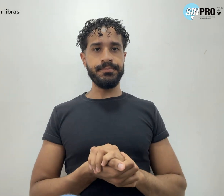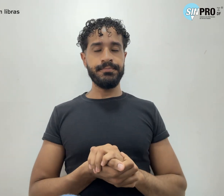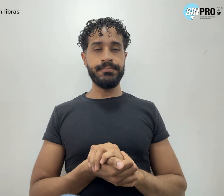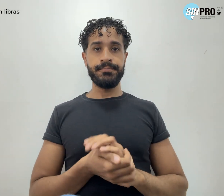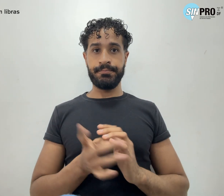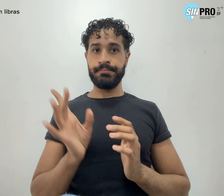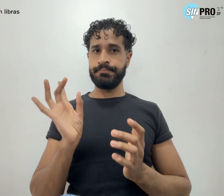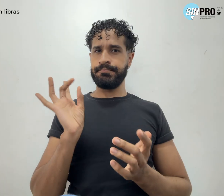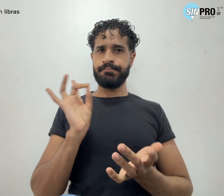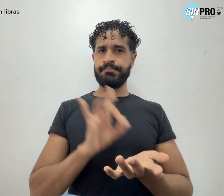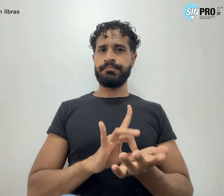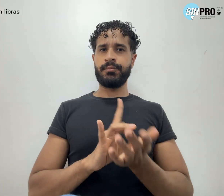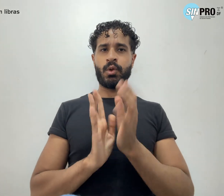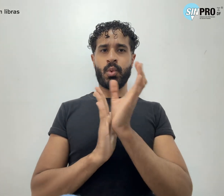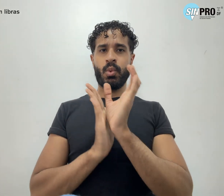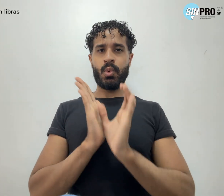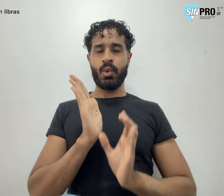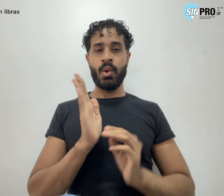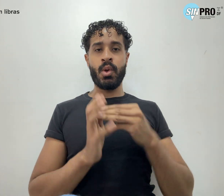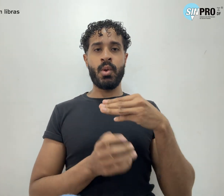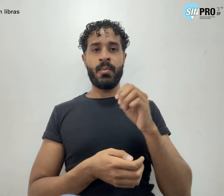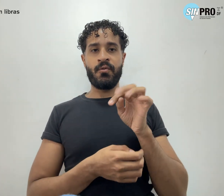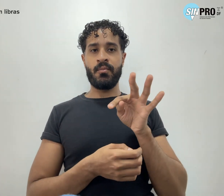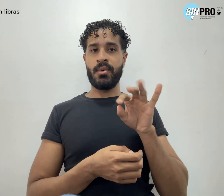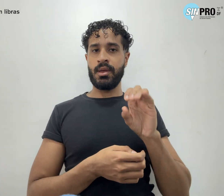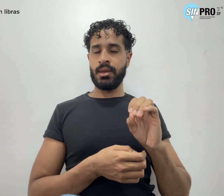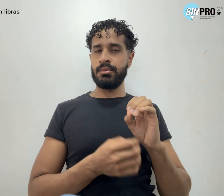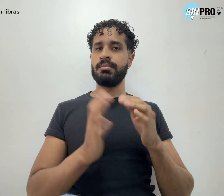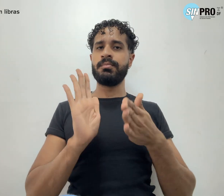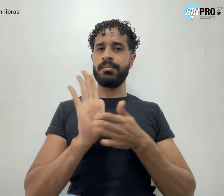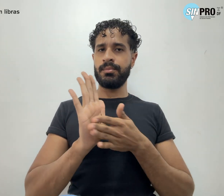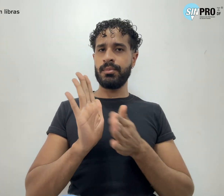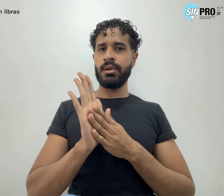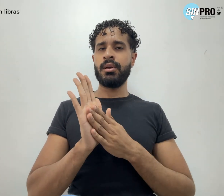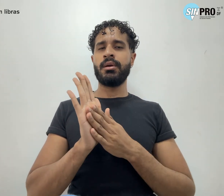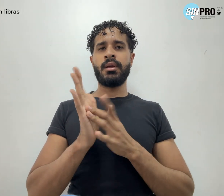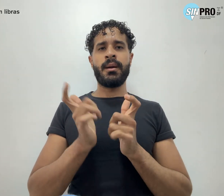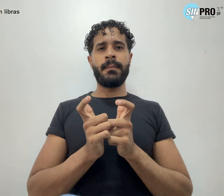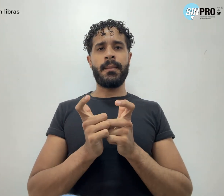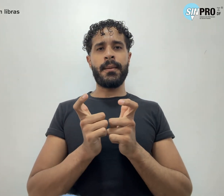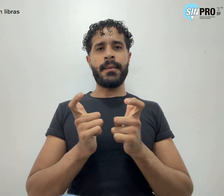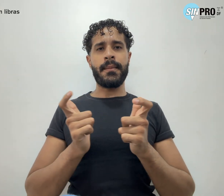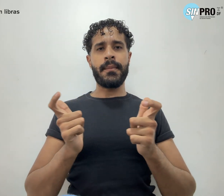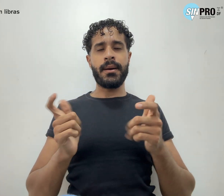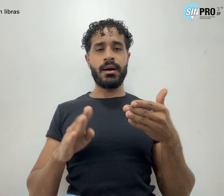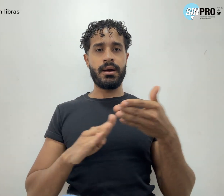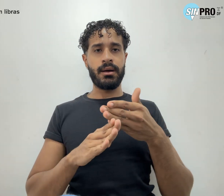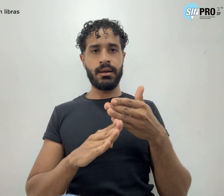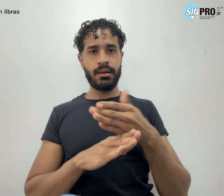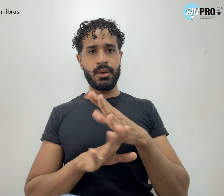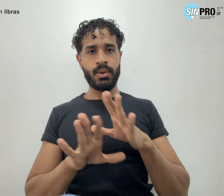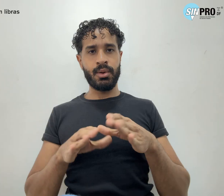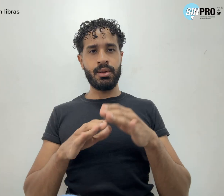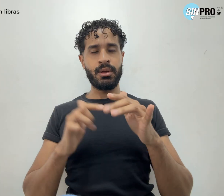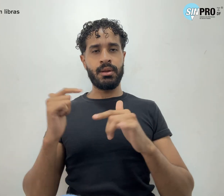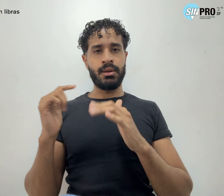Oficialmente, o currículo em movimento propõe a ampliação do acesso da classe trabalhadora